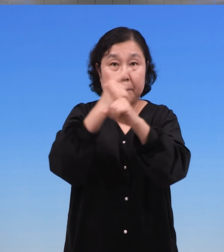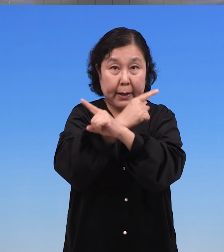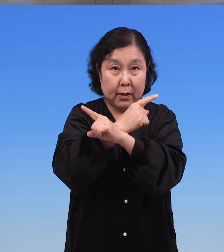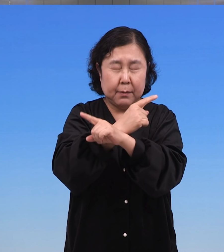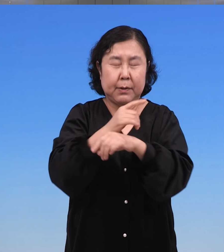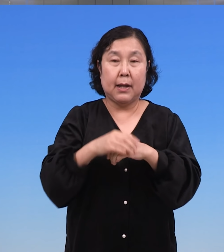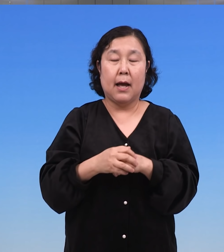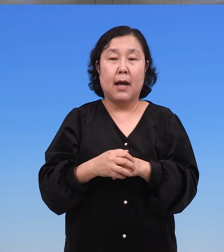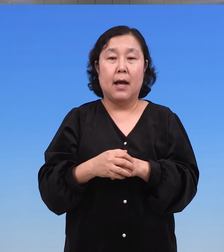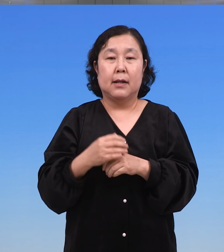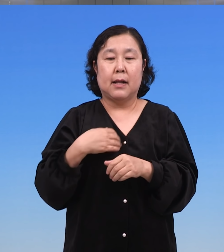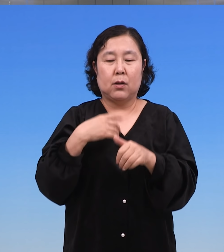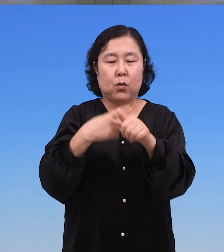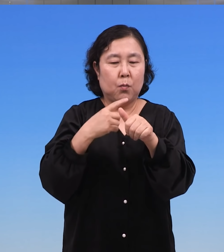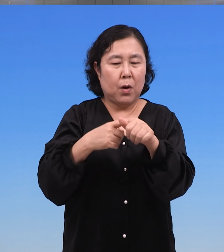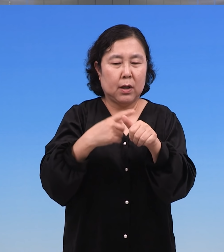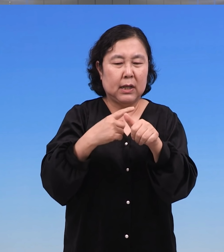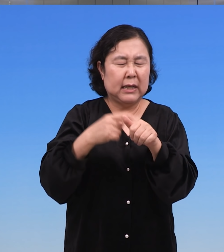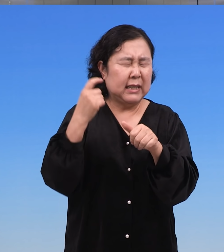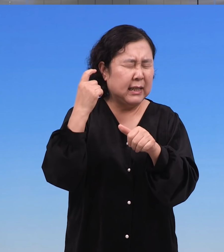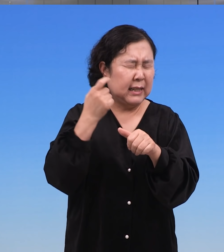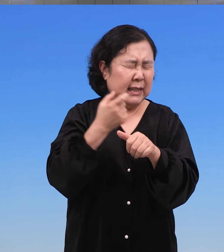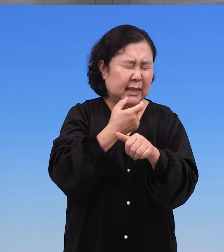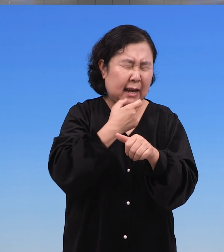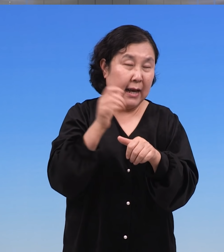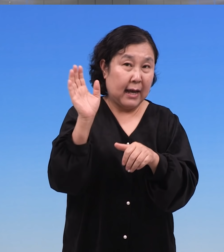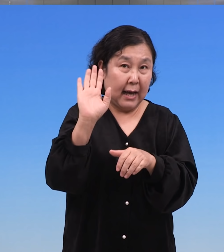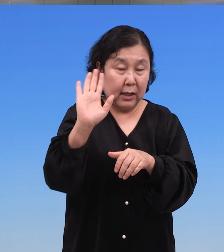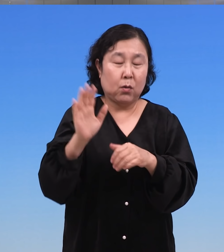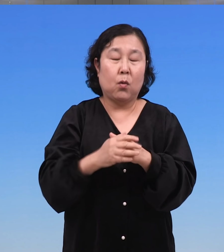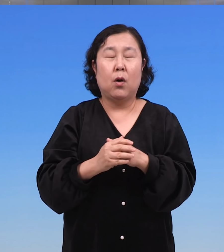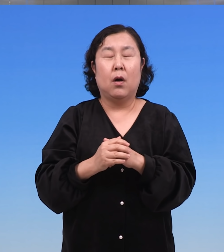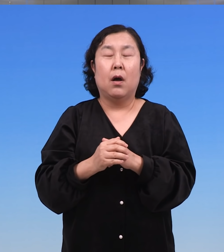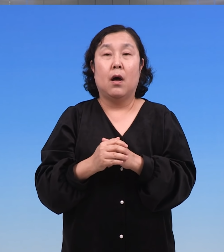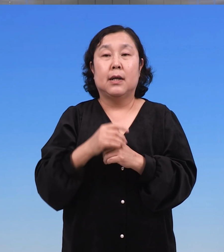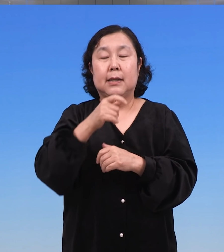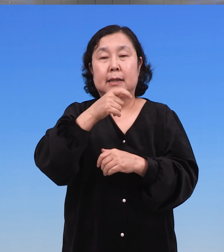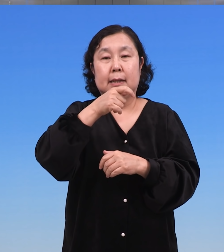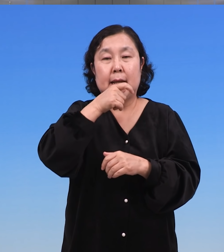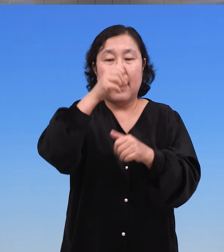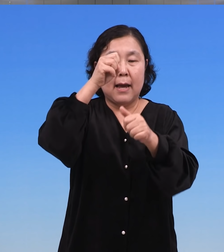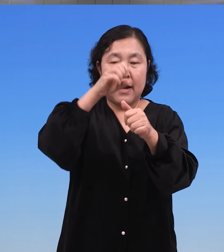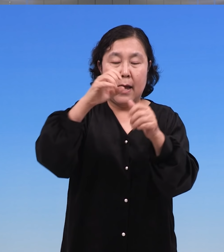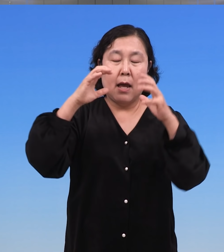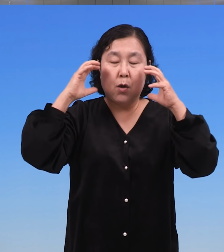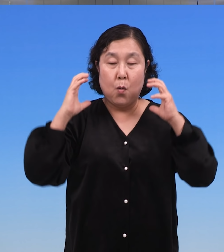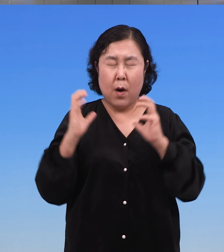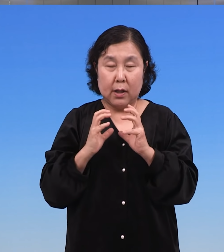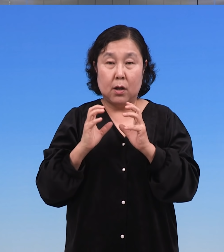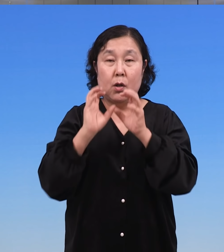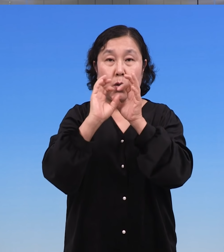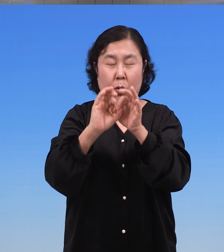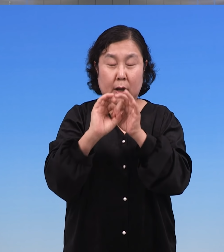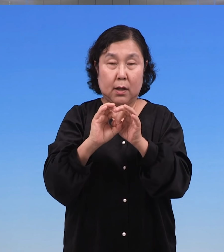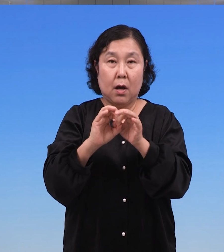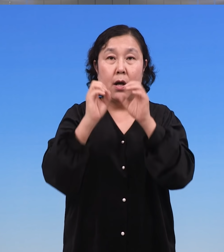안에 이거를 잘 해야 되겠다는 생각에 사로잡혀 있었는데, 하나님은 세례 요한을 통하여